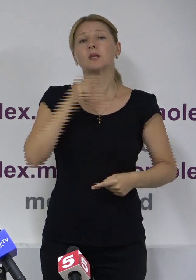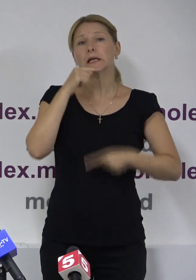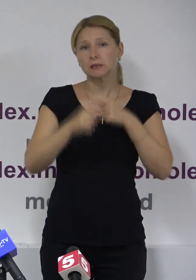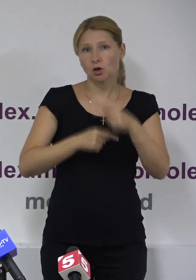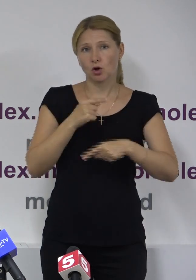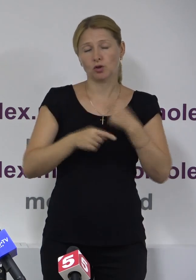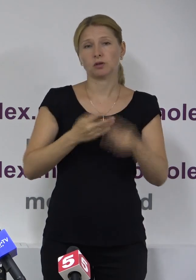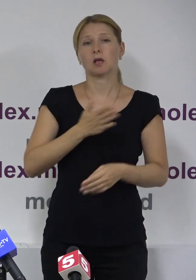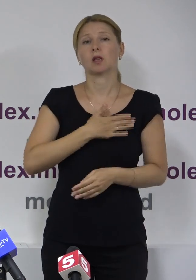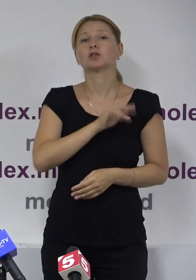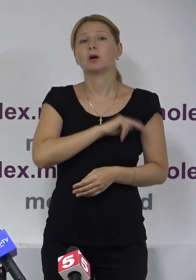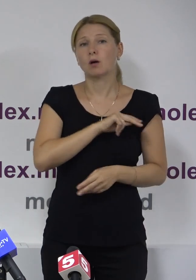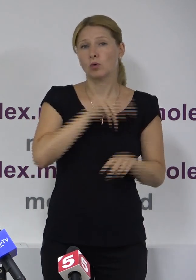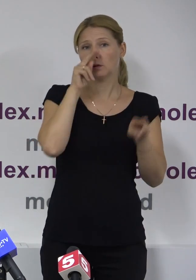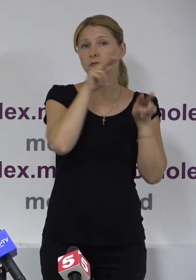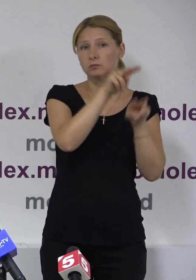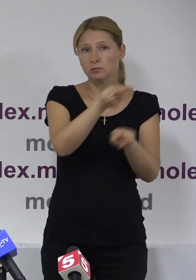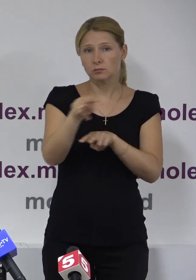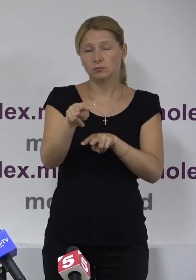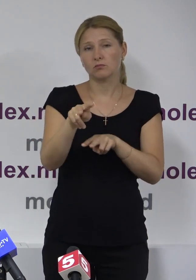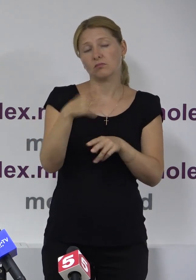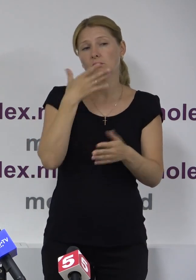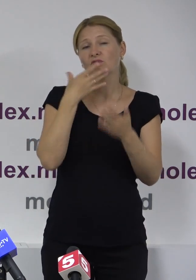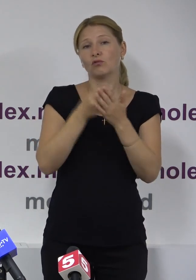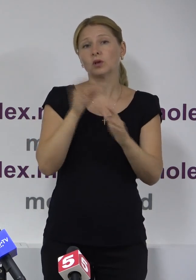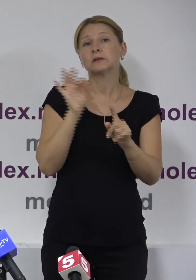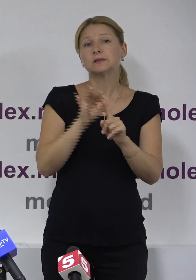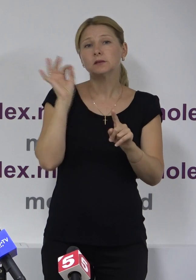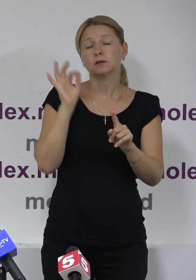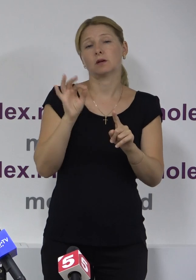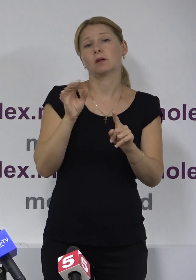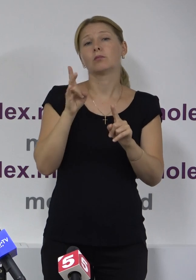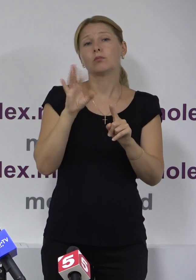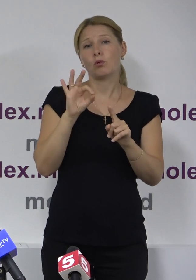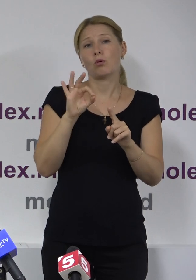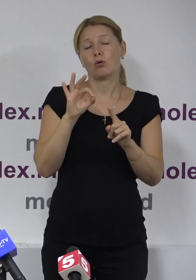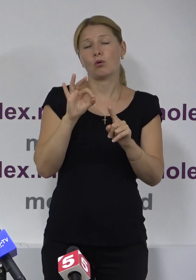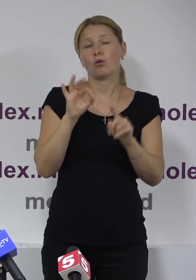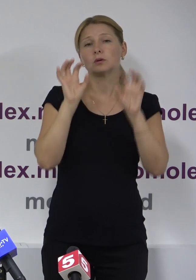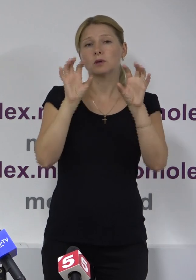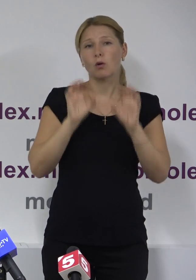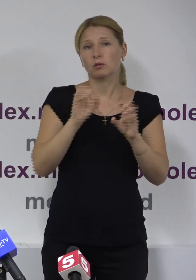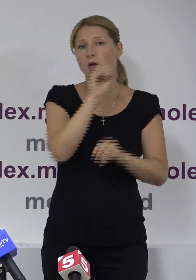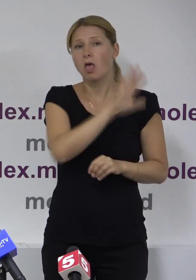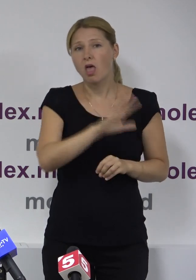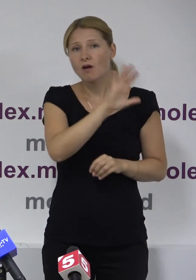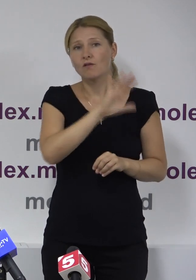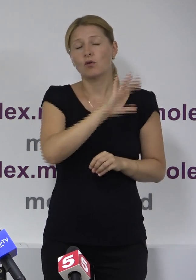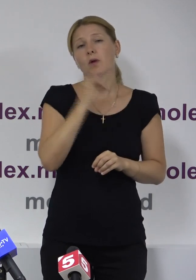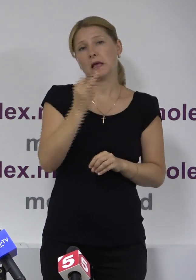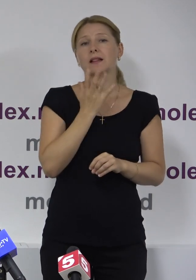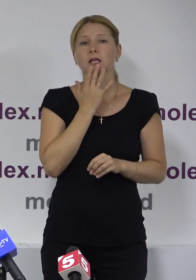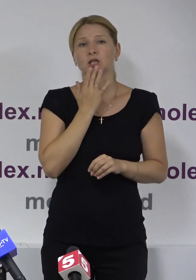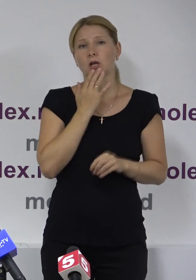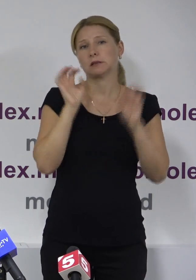Tradițional, misiunea de observare își bazează activitatea pe standardele internaționale în domeniul electoral și pe legislația